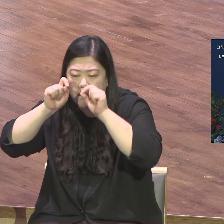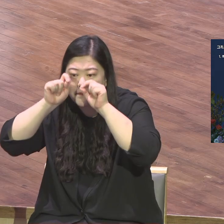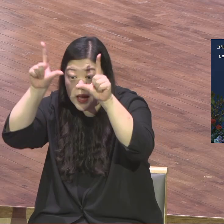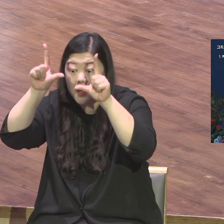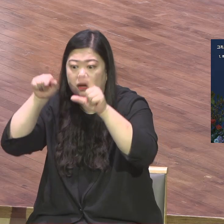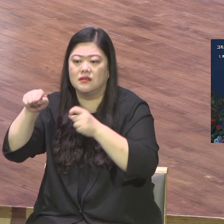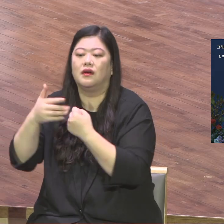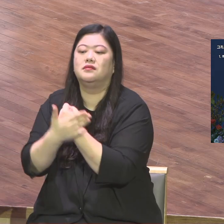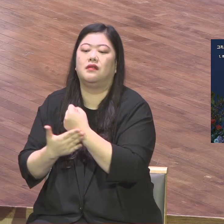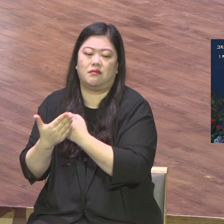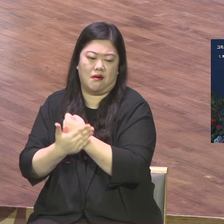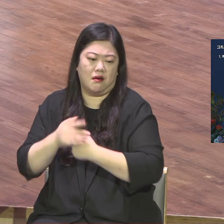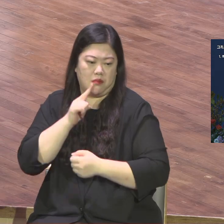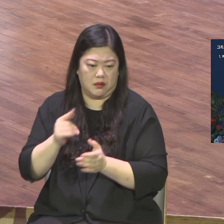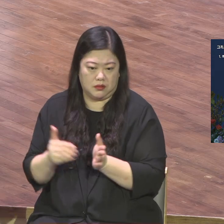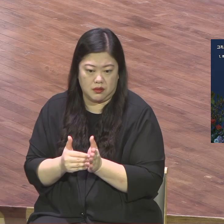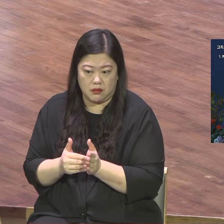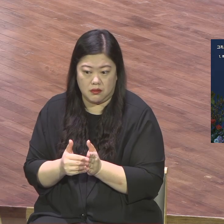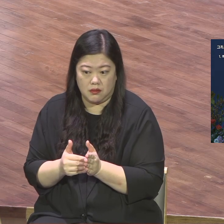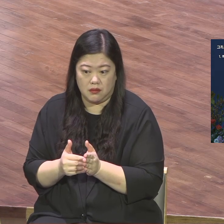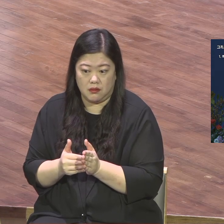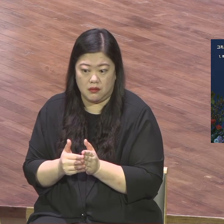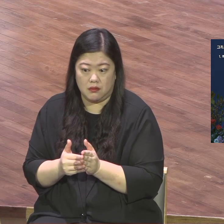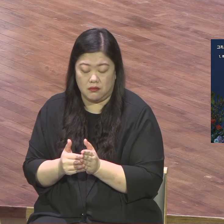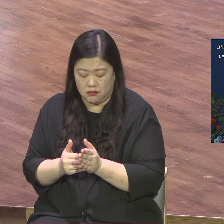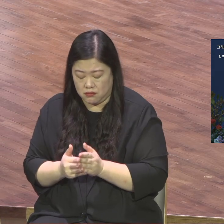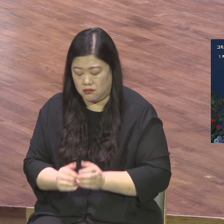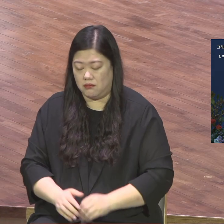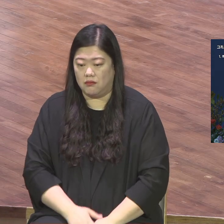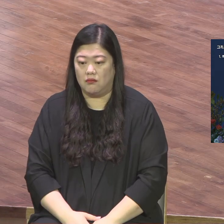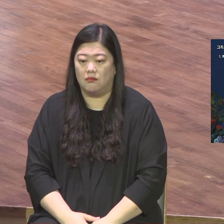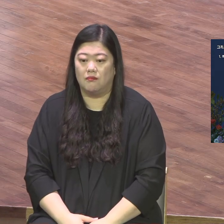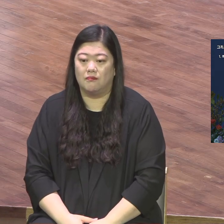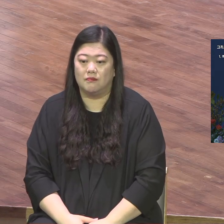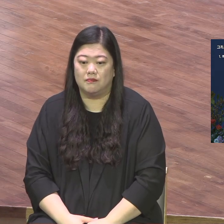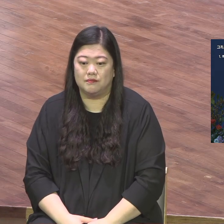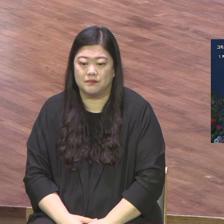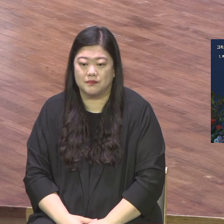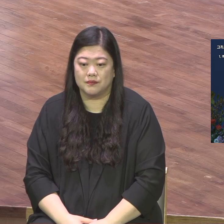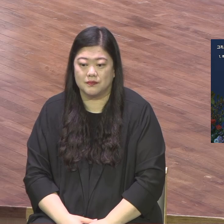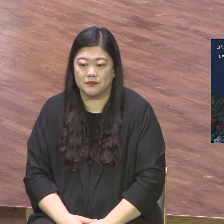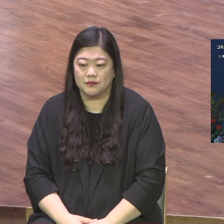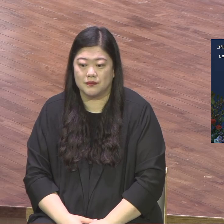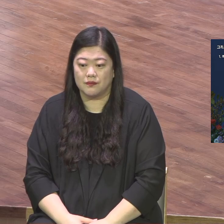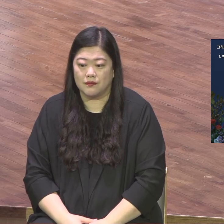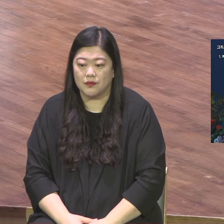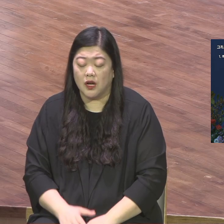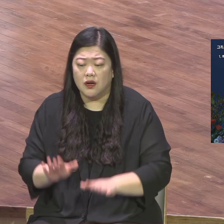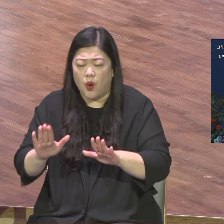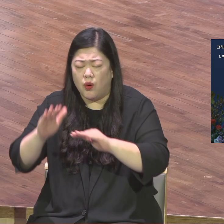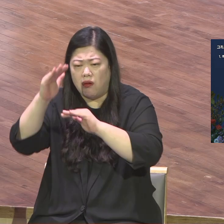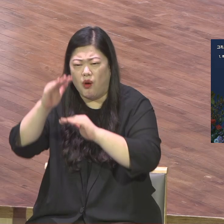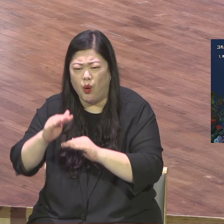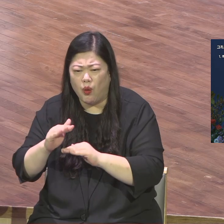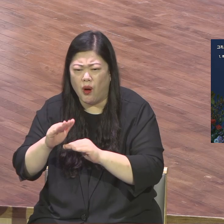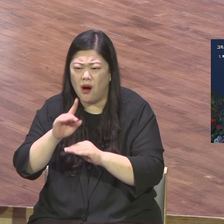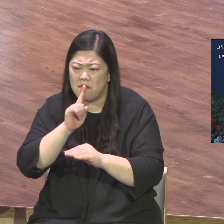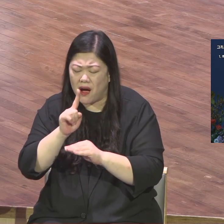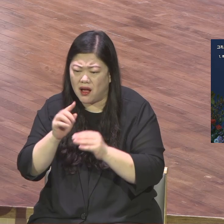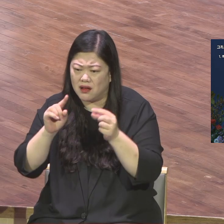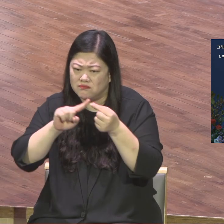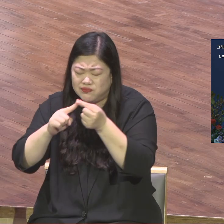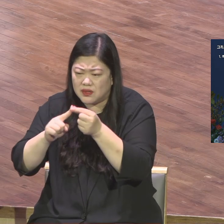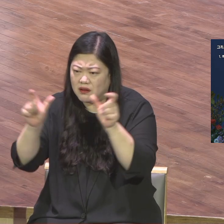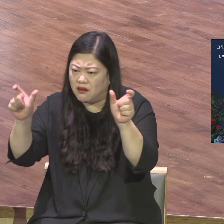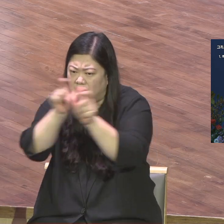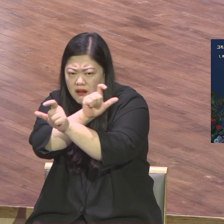은혜다. 깨닫는 것. 그리스도 비밀을 깨닫게 하는 것. 이걸 밝히고 있어요. 오늘 본문을 이해하기 위해서 우리가